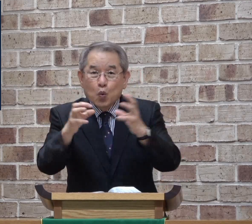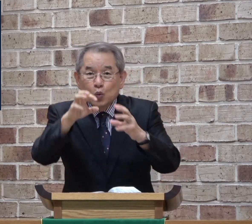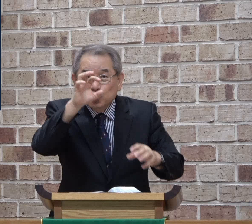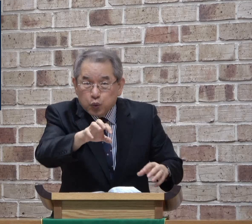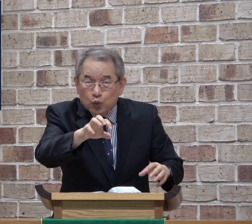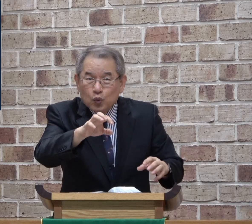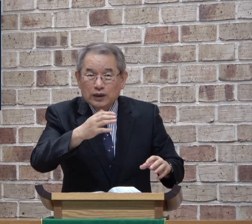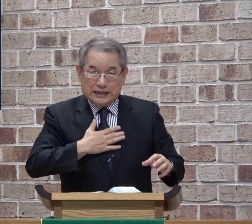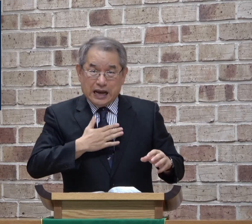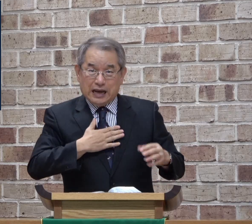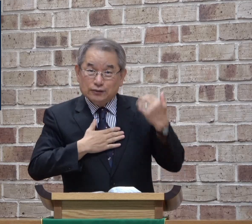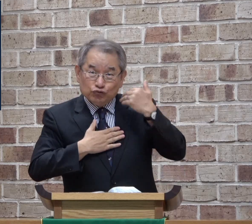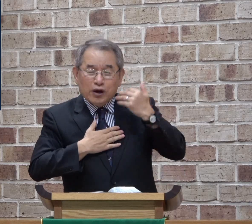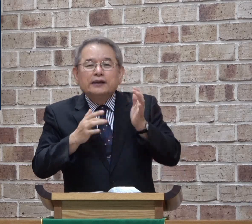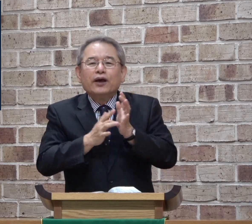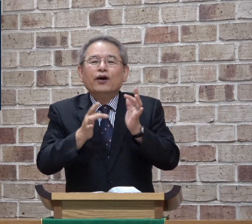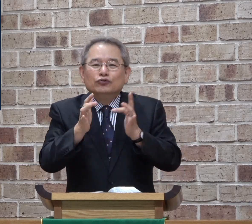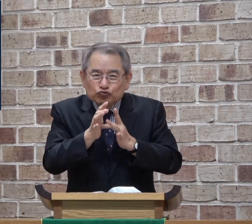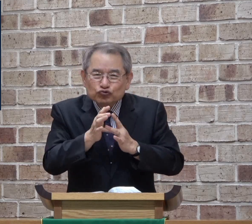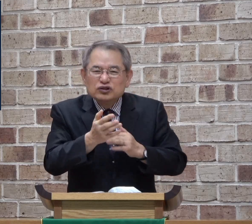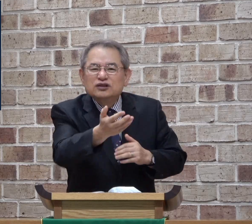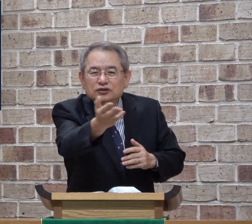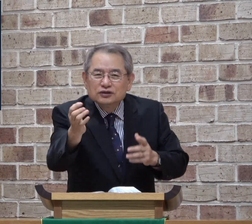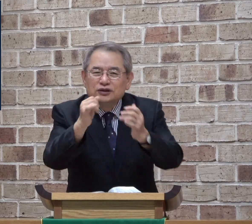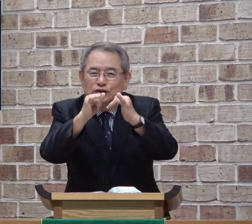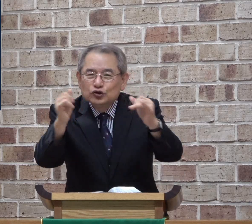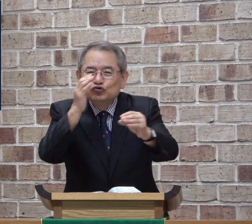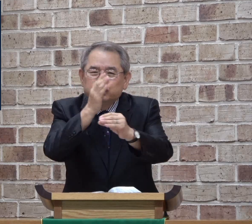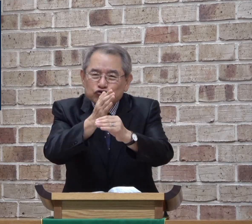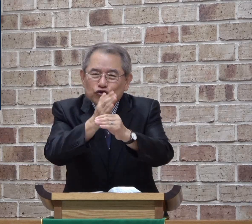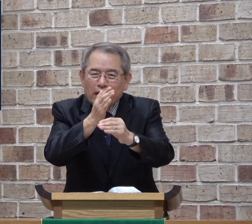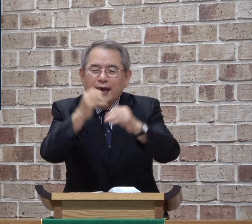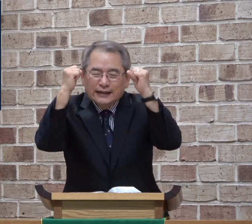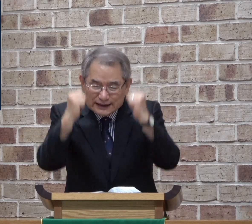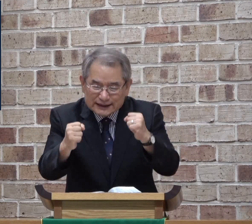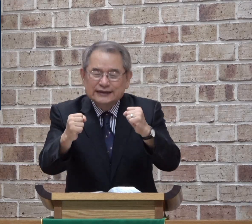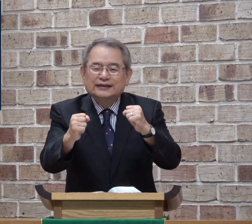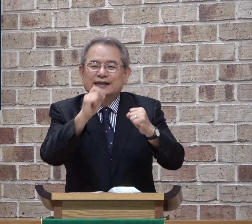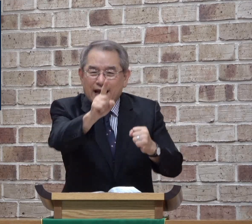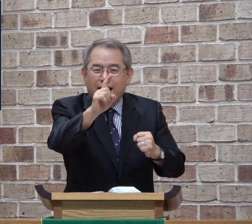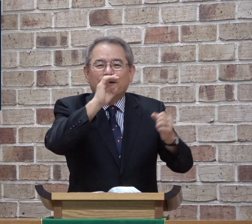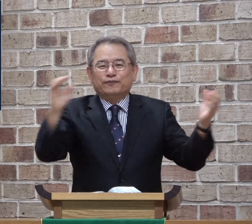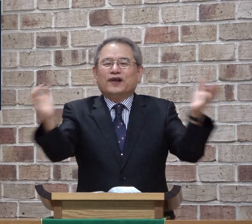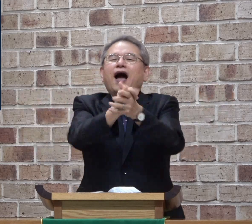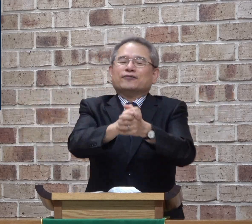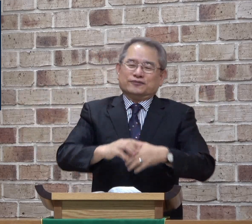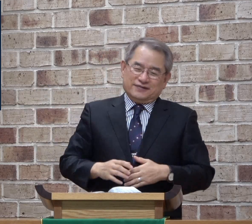모인 곳에서도 나도 그들 중에 있느니라. 아멘.